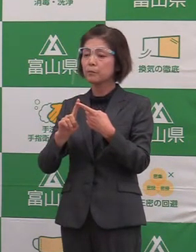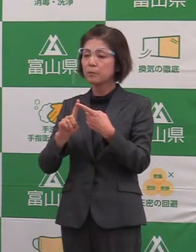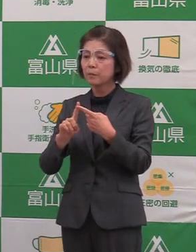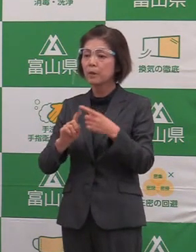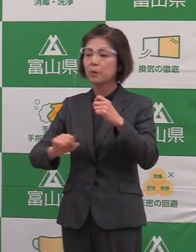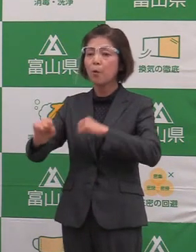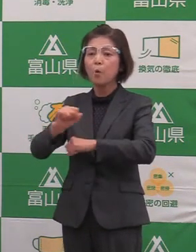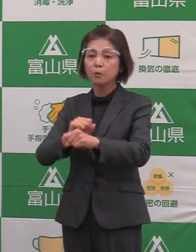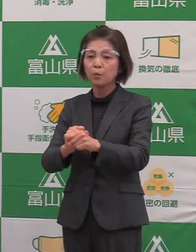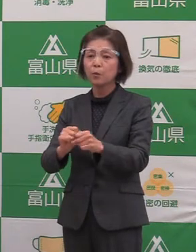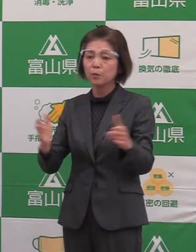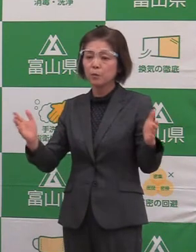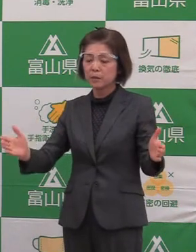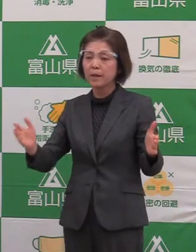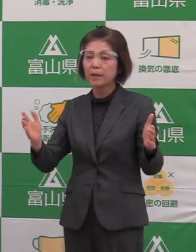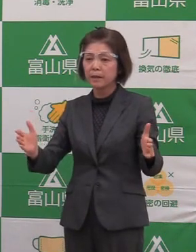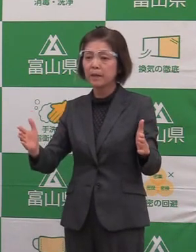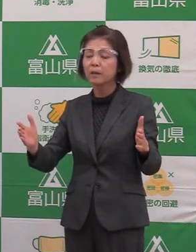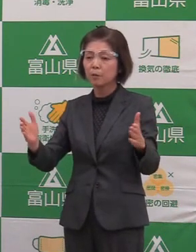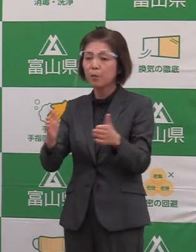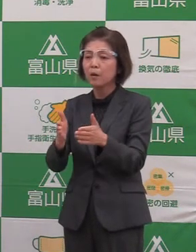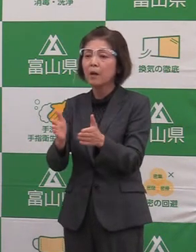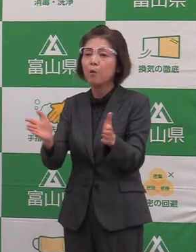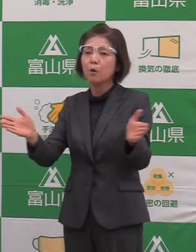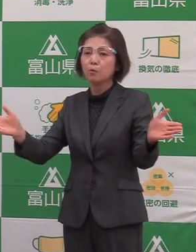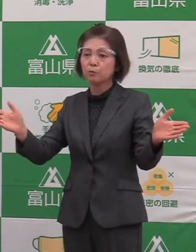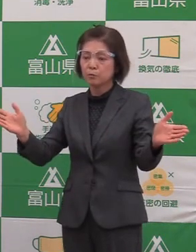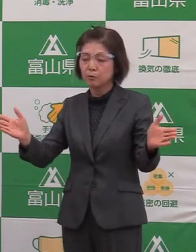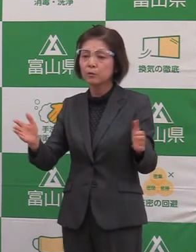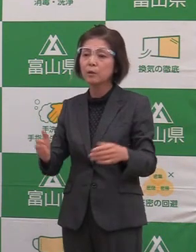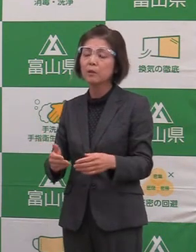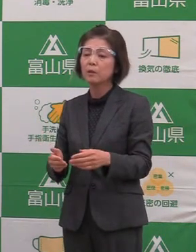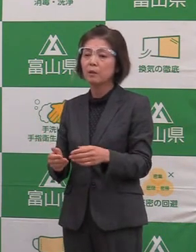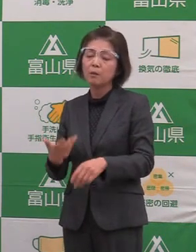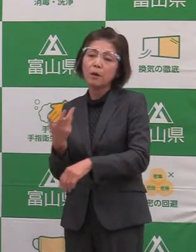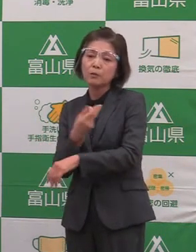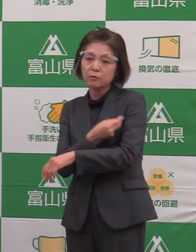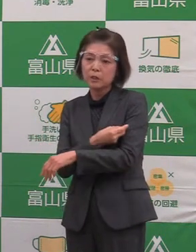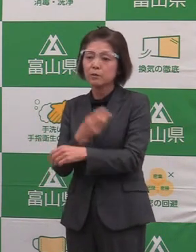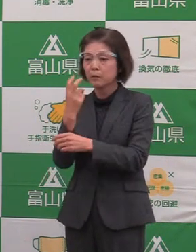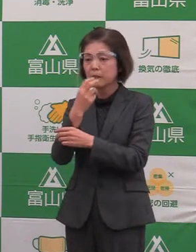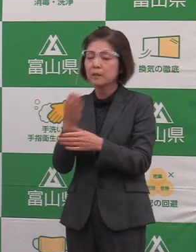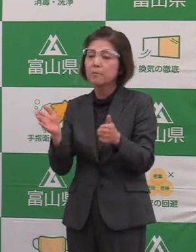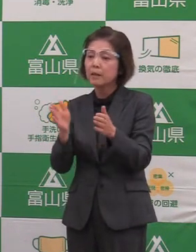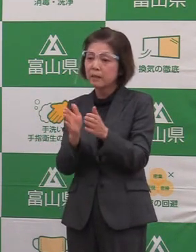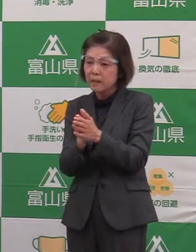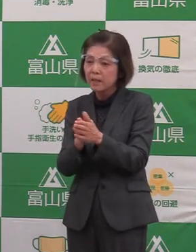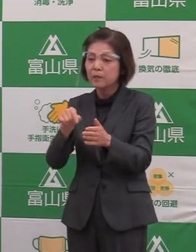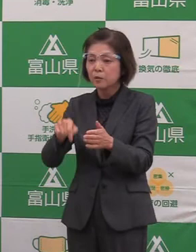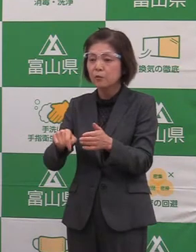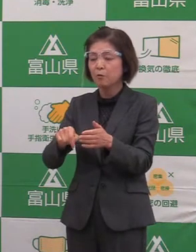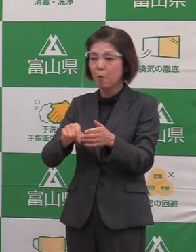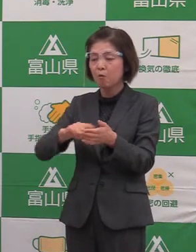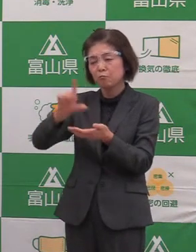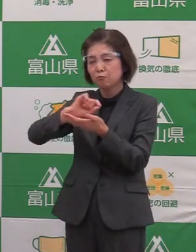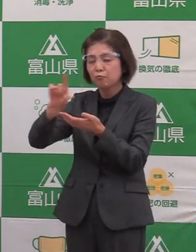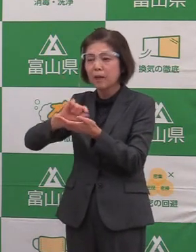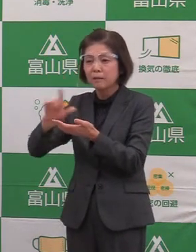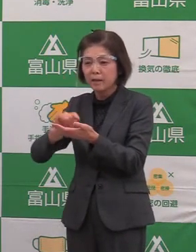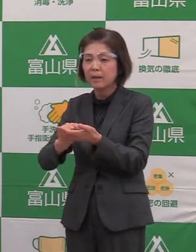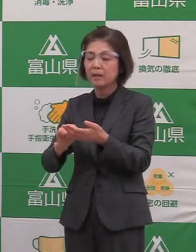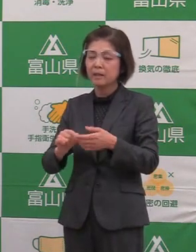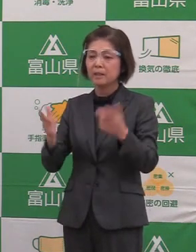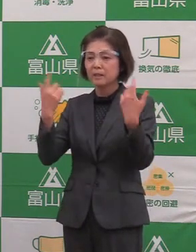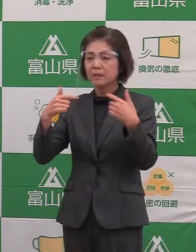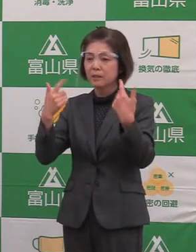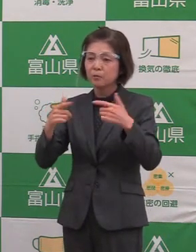行動制限を緩和していくということ、そしてこのワクチン検査パッケージというものを大いに活用していただいて、日常生活を